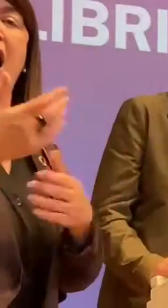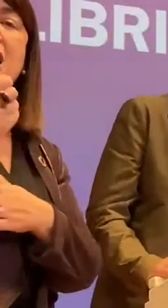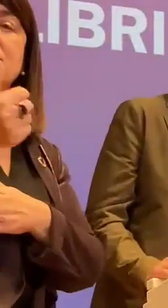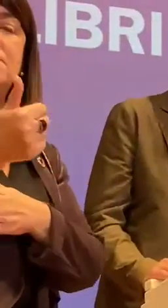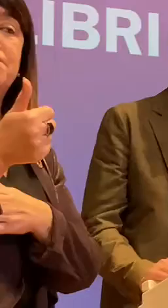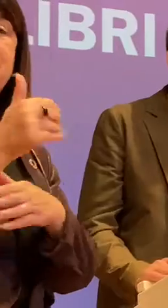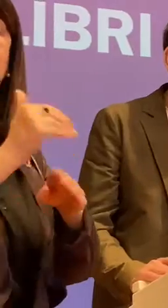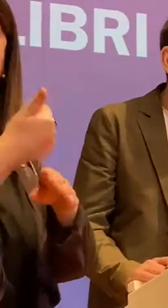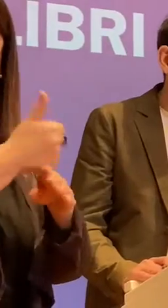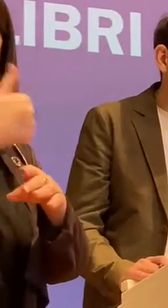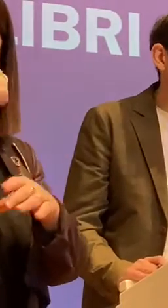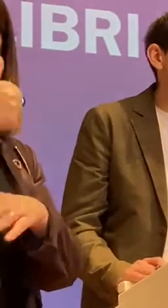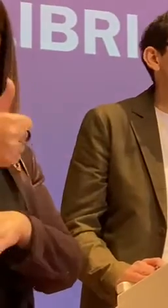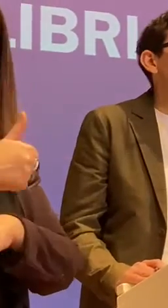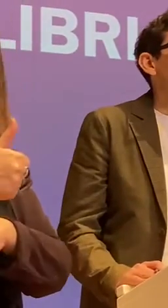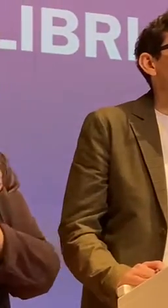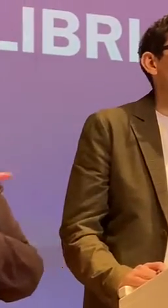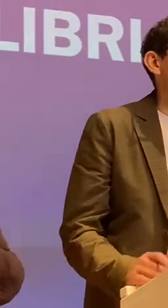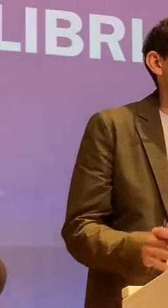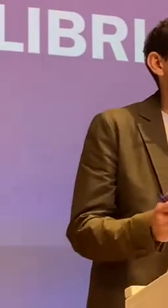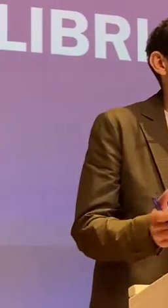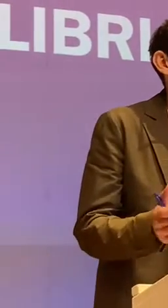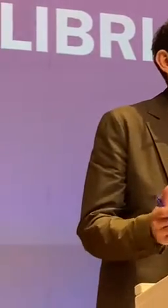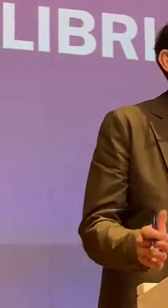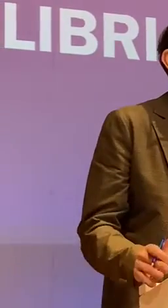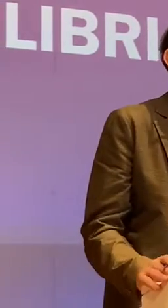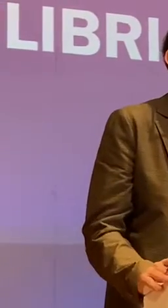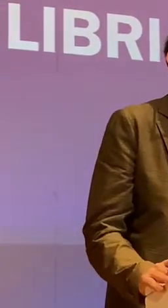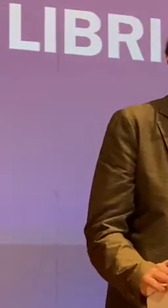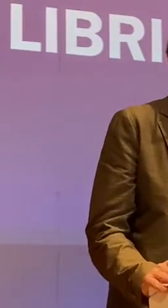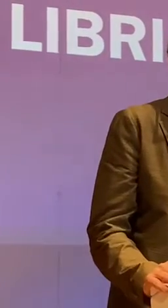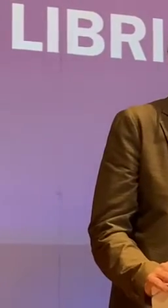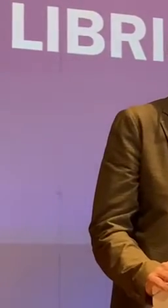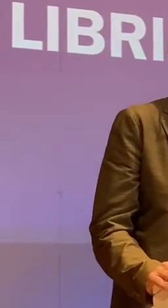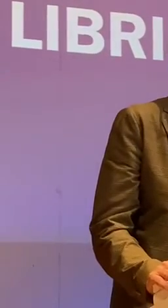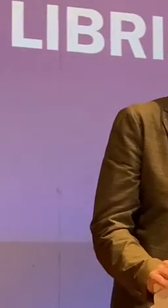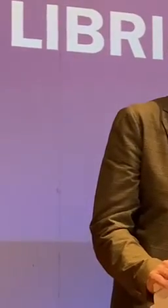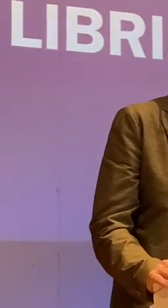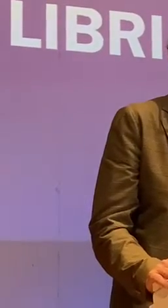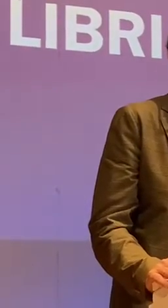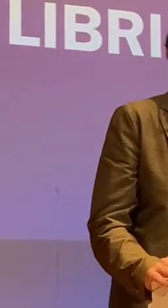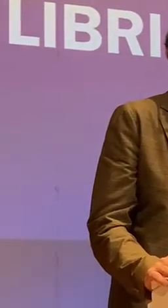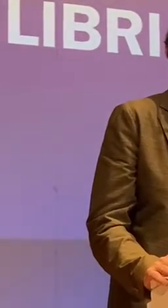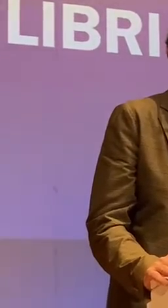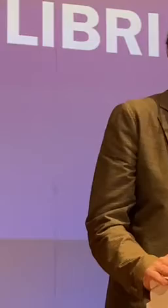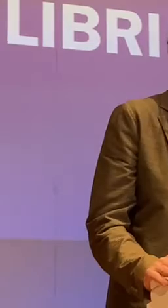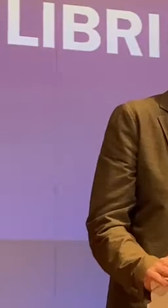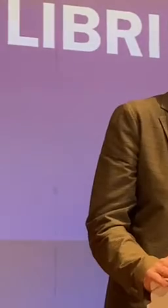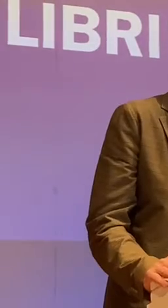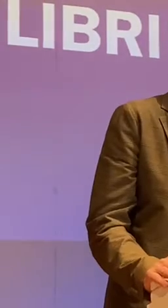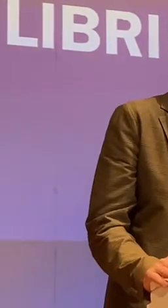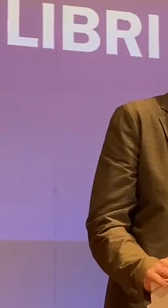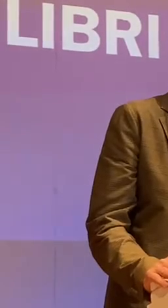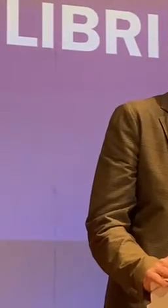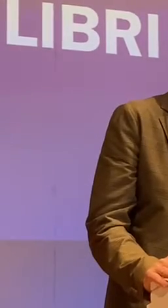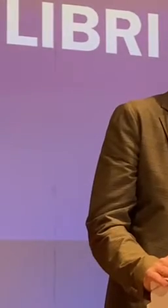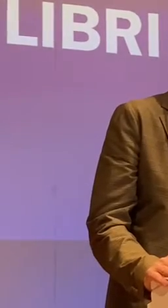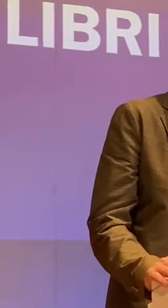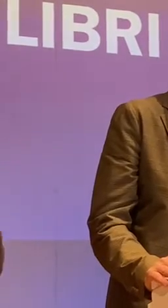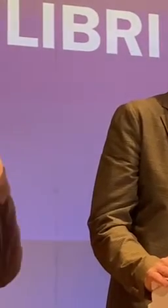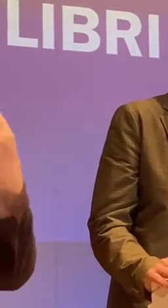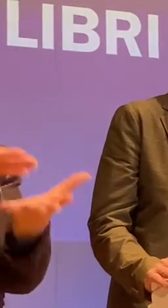Di complessità e di coinvolgimento emotivo, la complessità appunto che ci aiuta a capire che cosa sta succedendo, non la